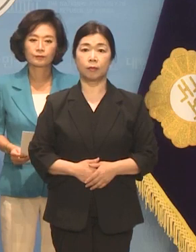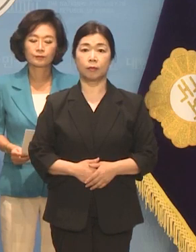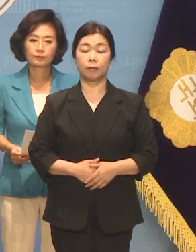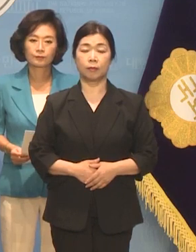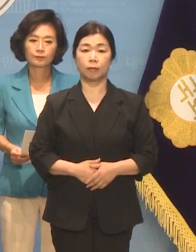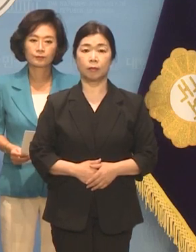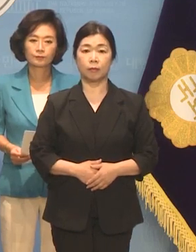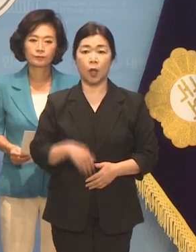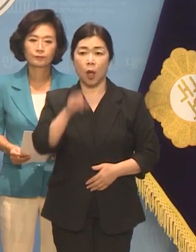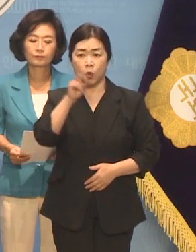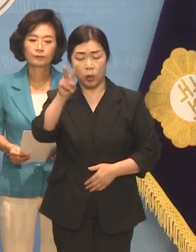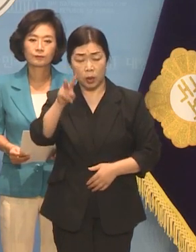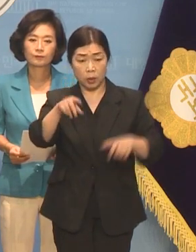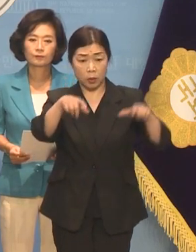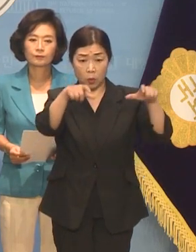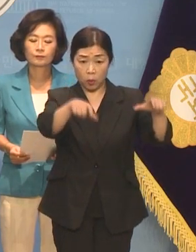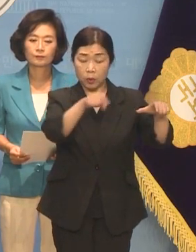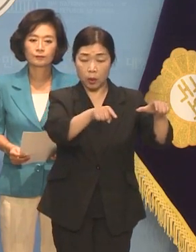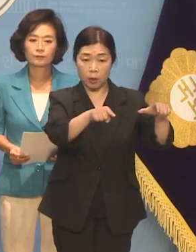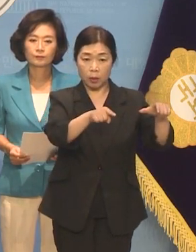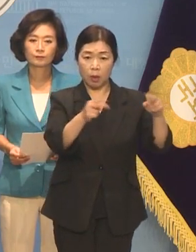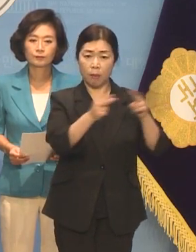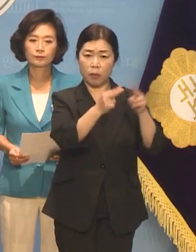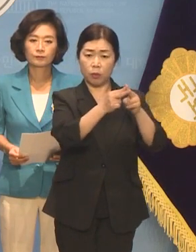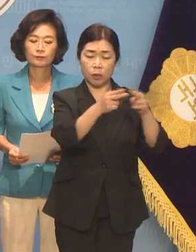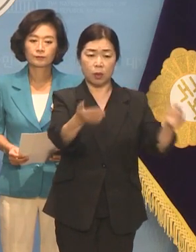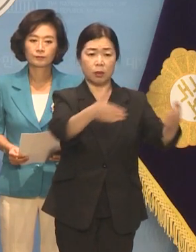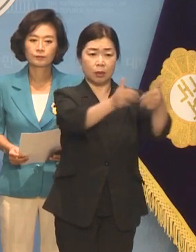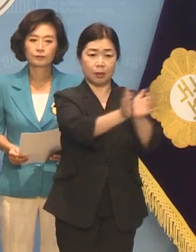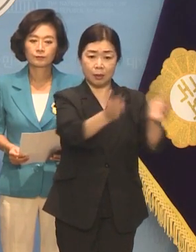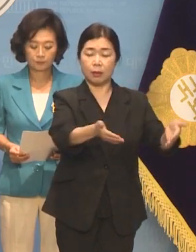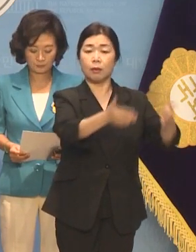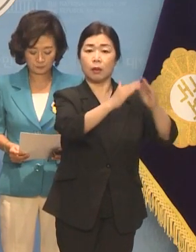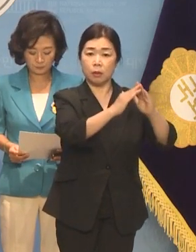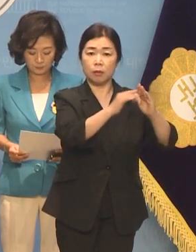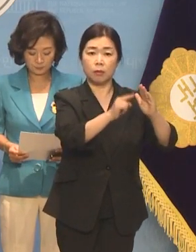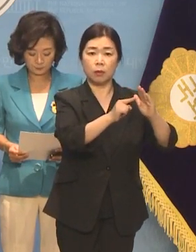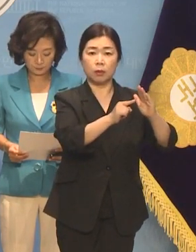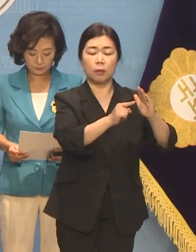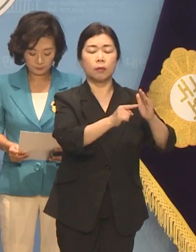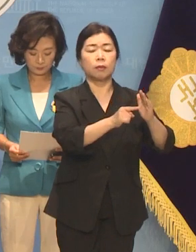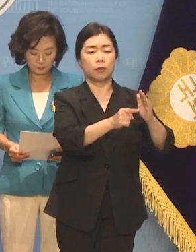용인 반도체 클러스터 아리백 산업단지로 조성하라.